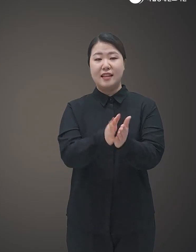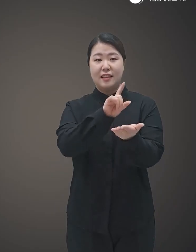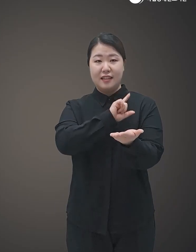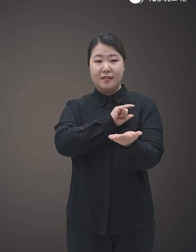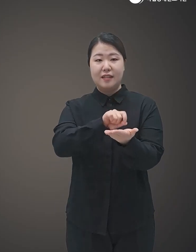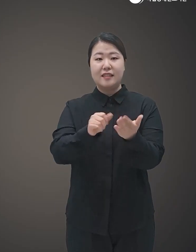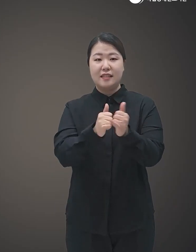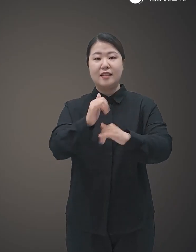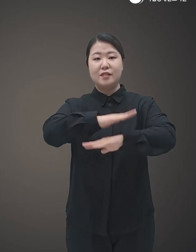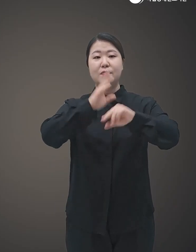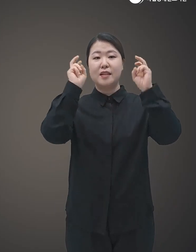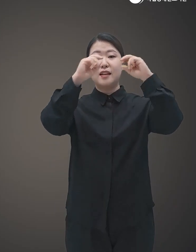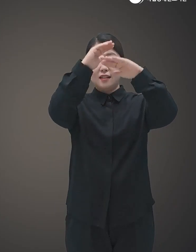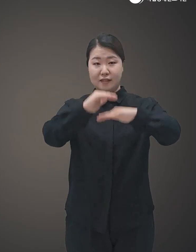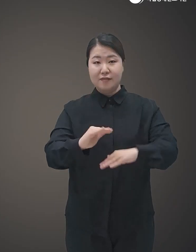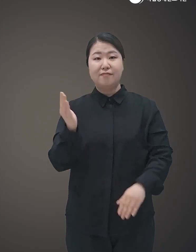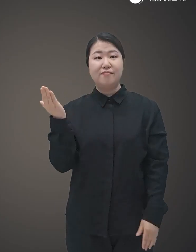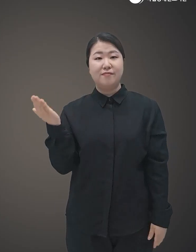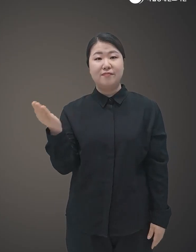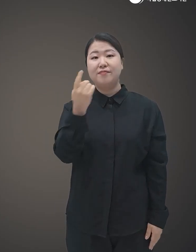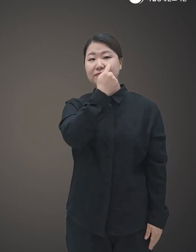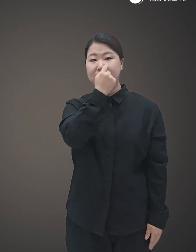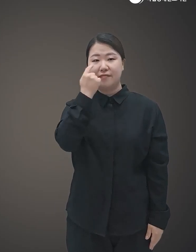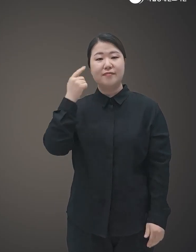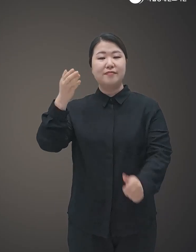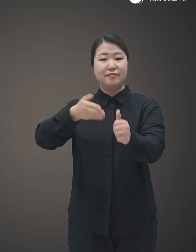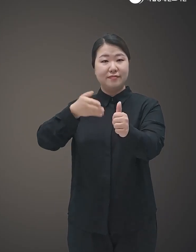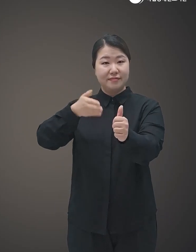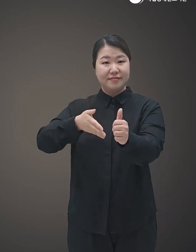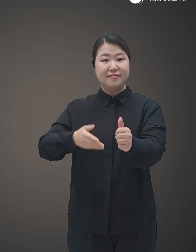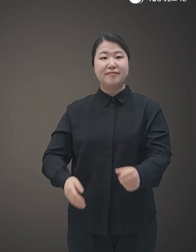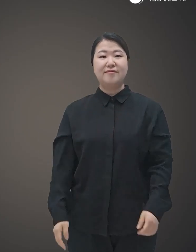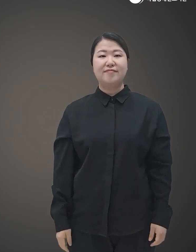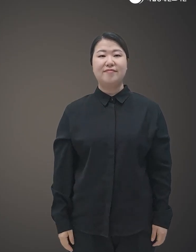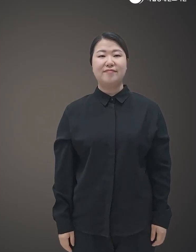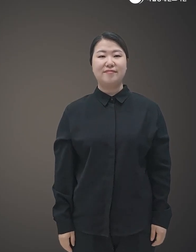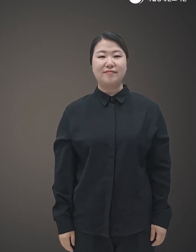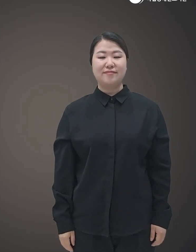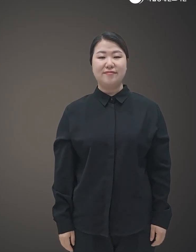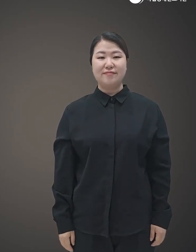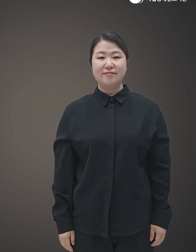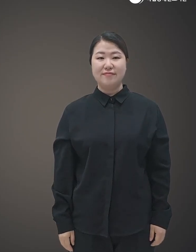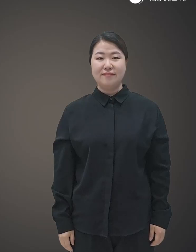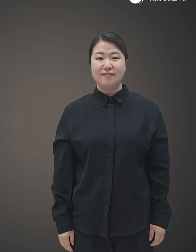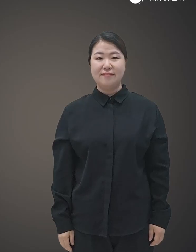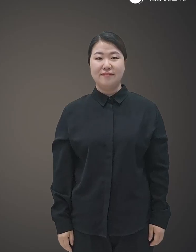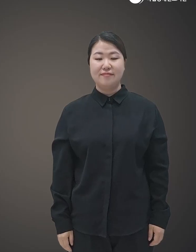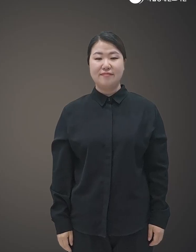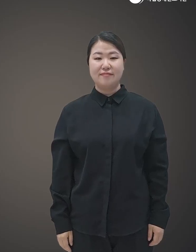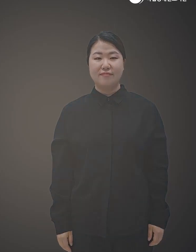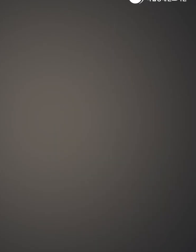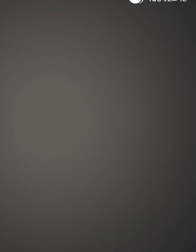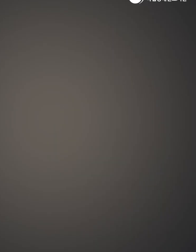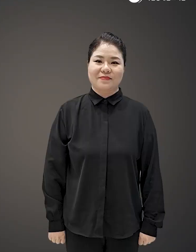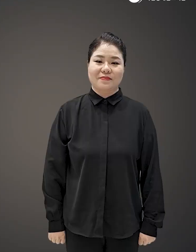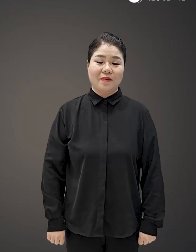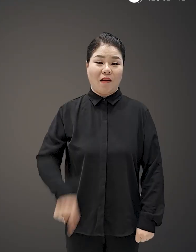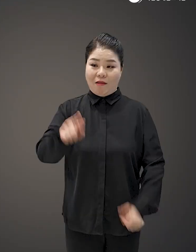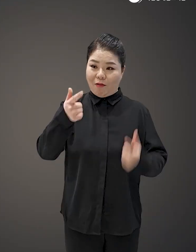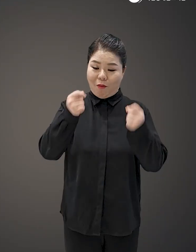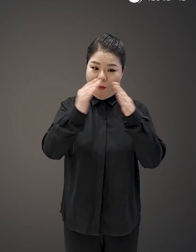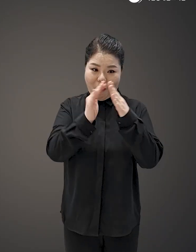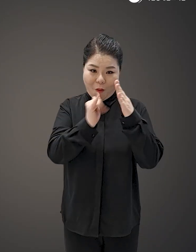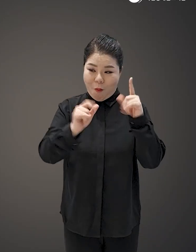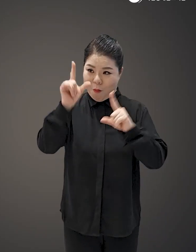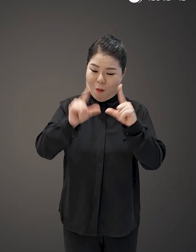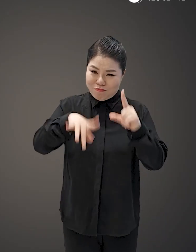도서명 고양이 안내서. 저자 스테판 게이츠. 출판사 풀빛.